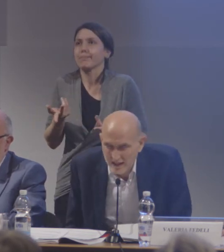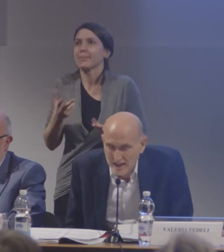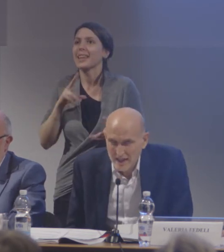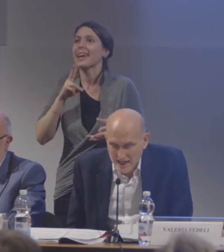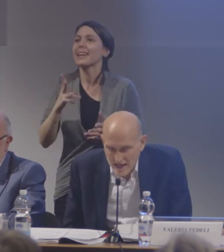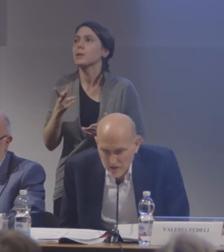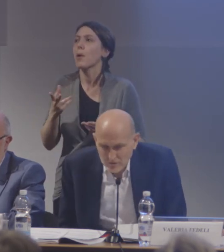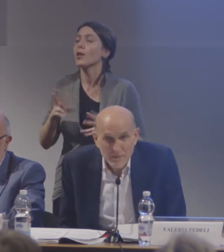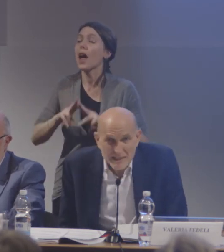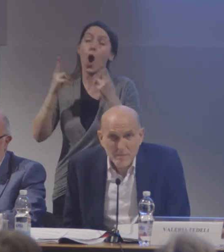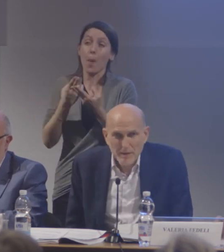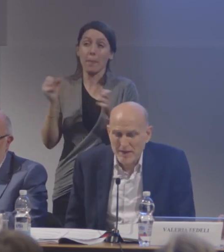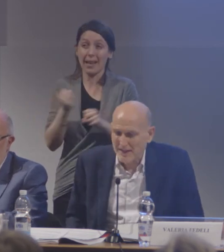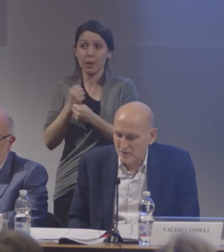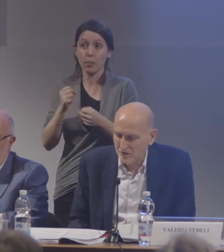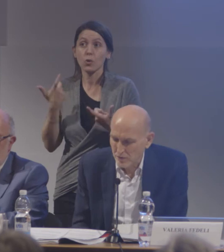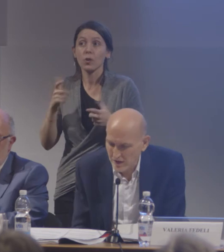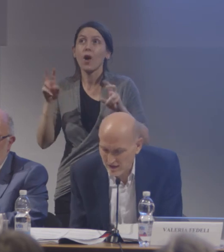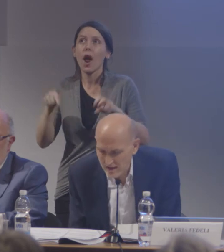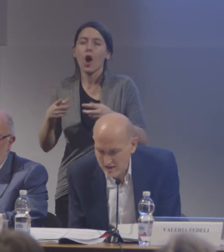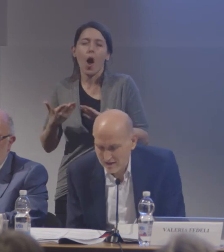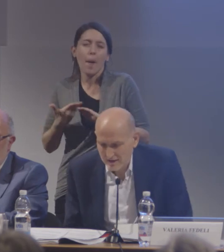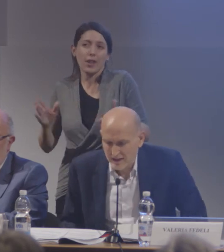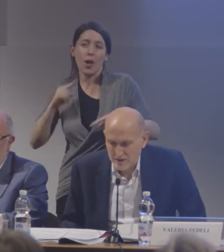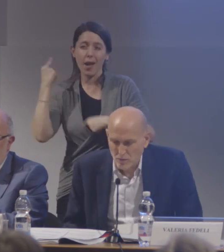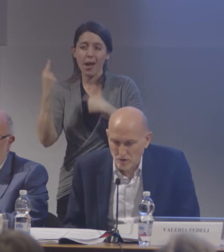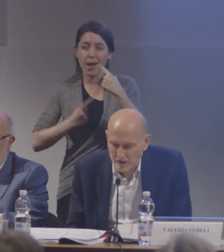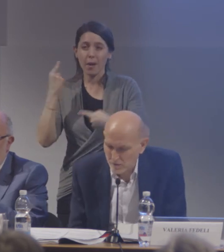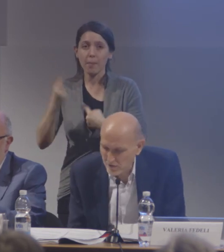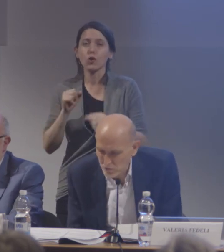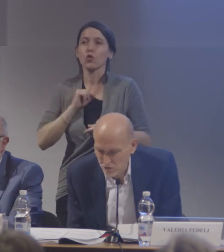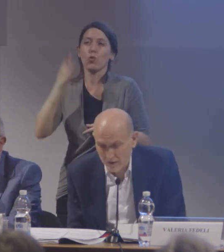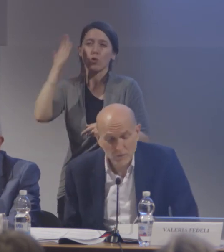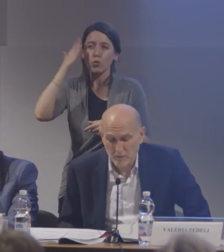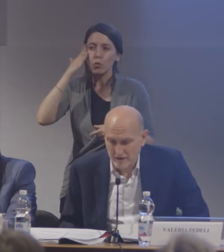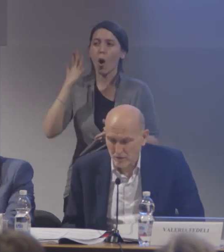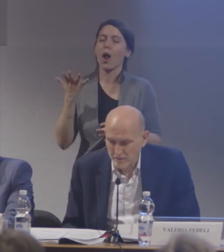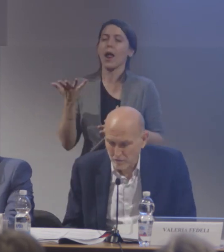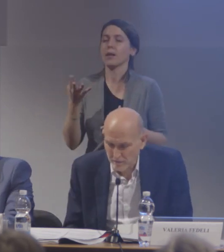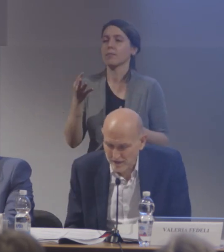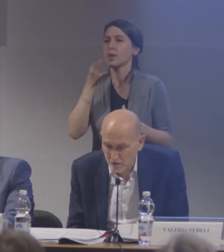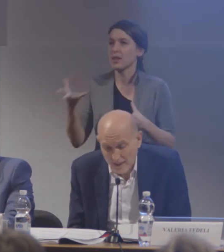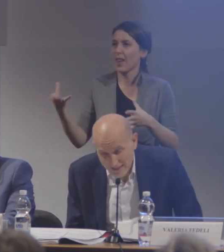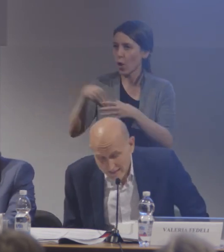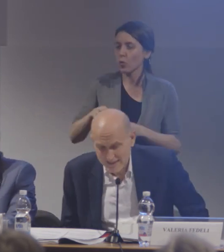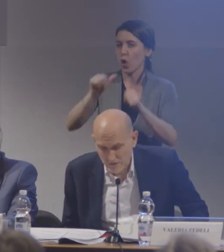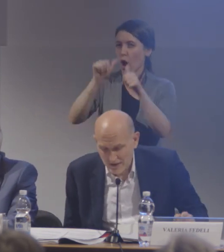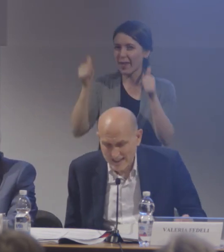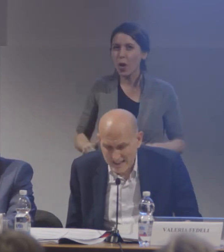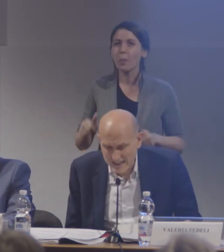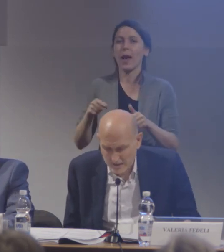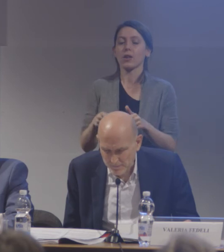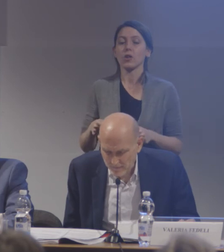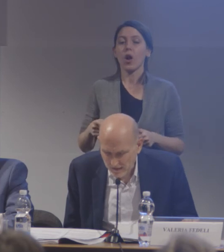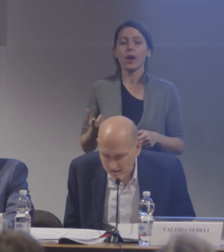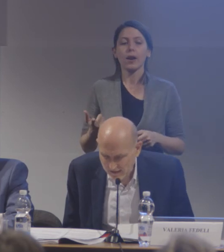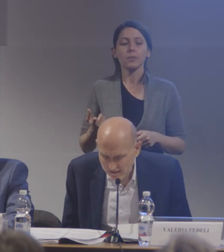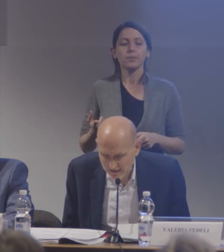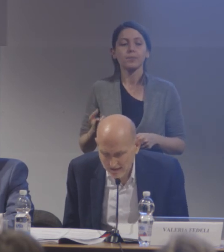ora a un tema sempre aperto, che è quello della scuola come inclusione, come formazione. Devo anche dire